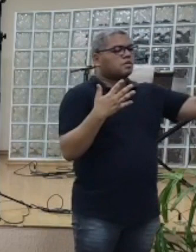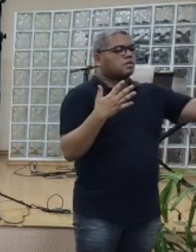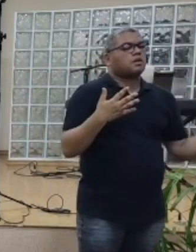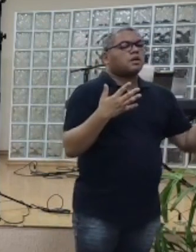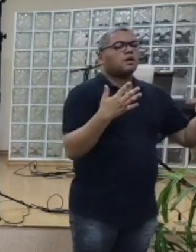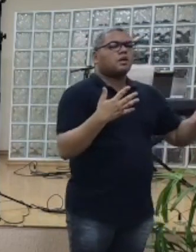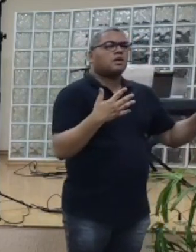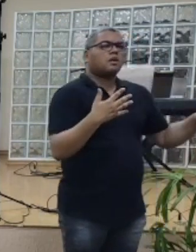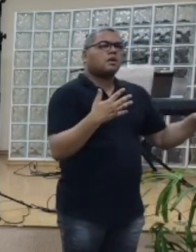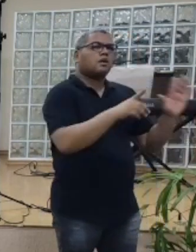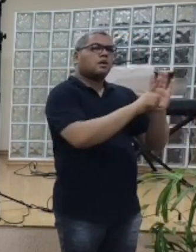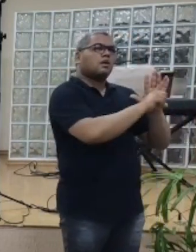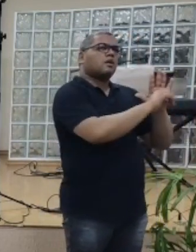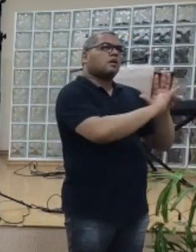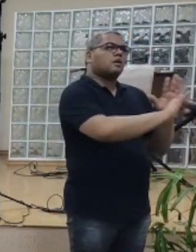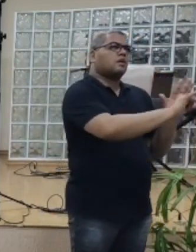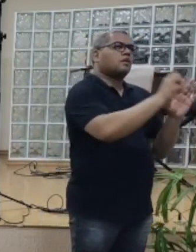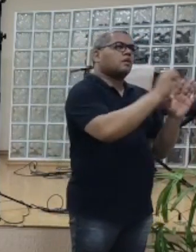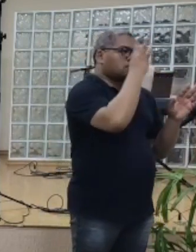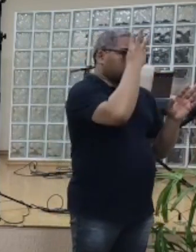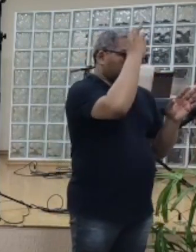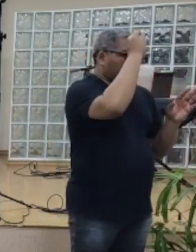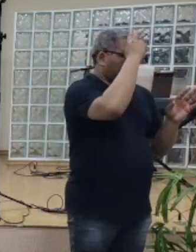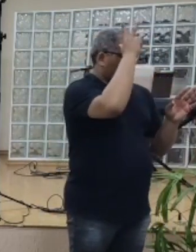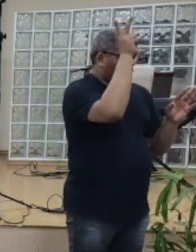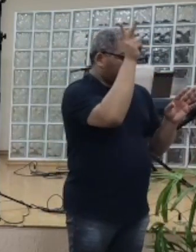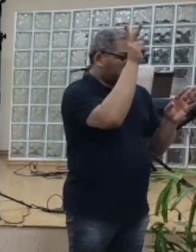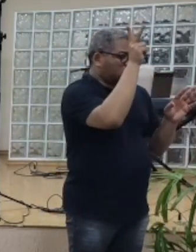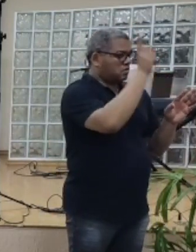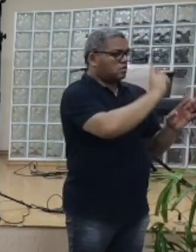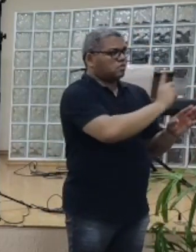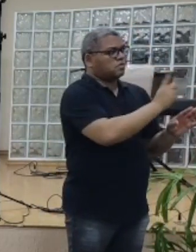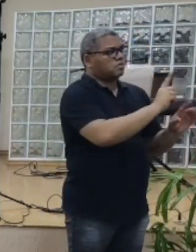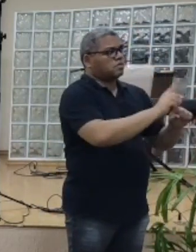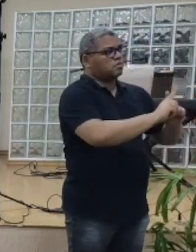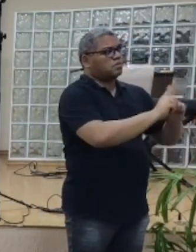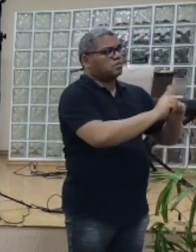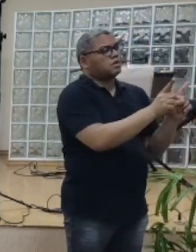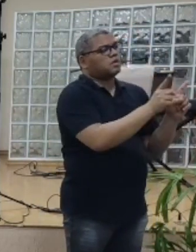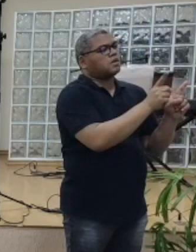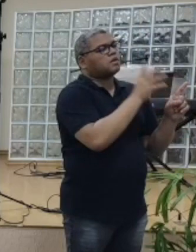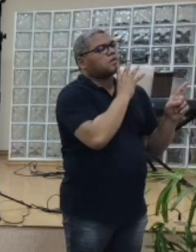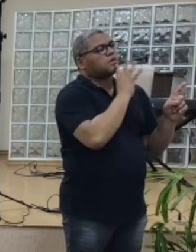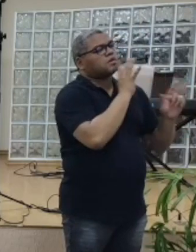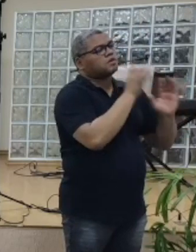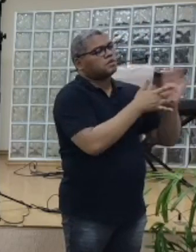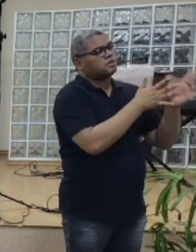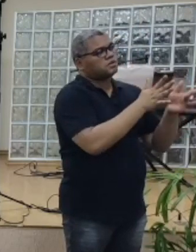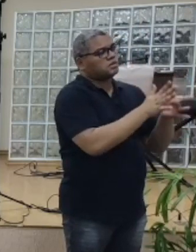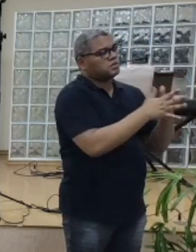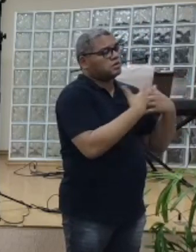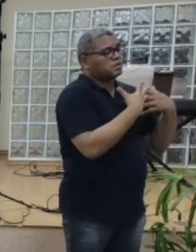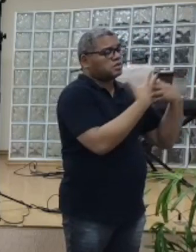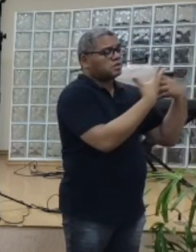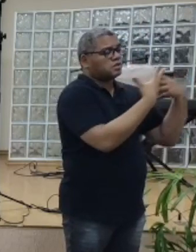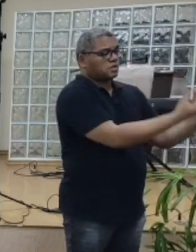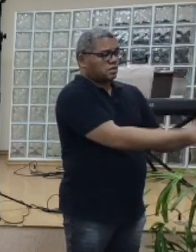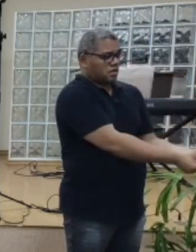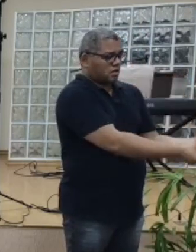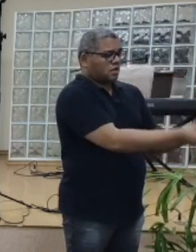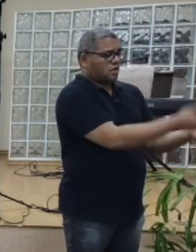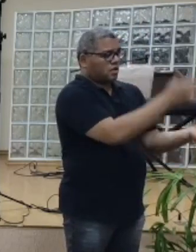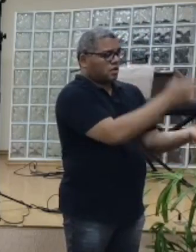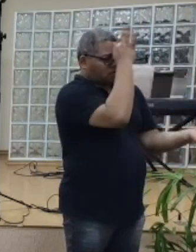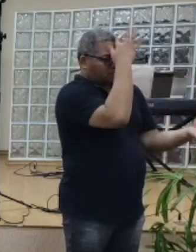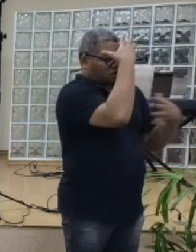conheciam a lei de Moisés, conheceram Cristo Jesus, converteram-se a Cristo Jesus, aceitaram por